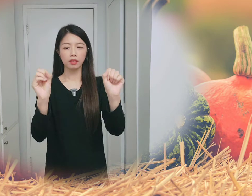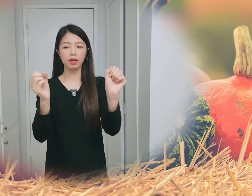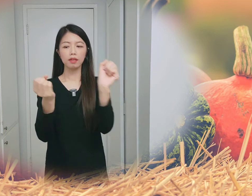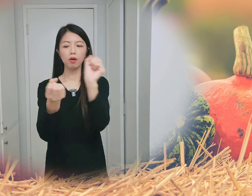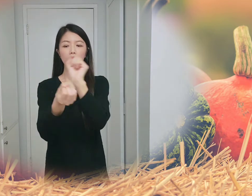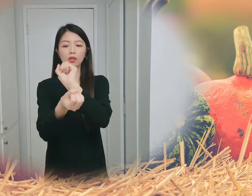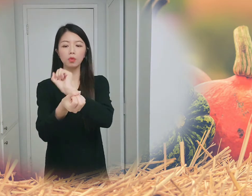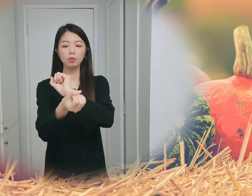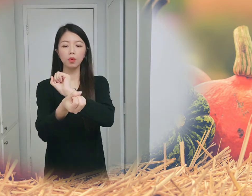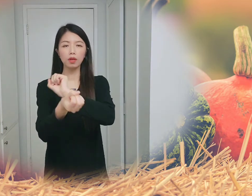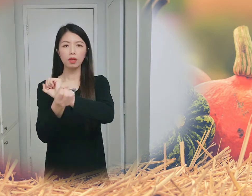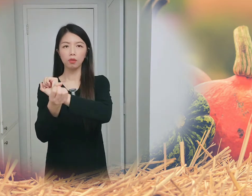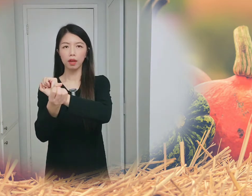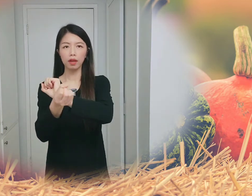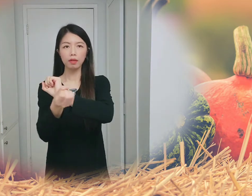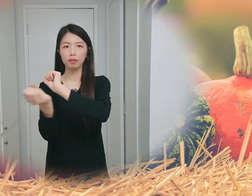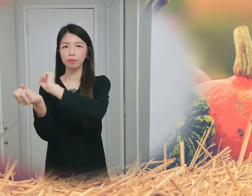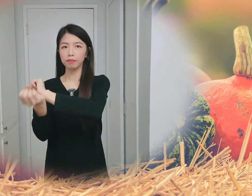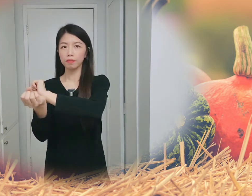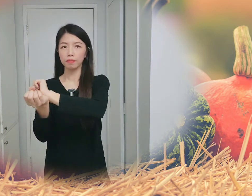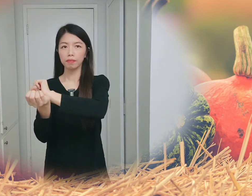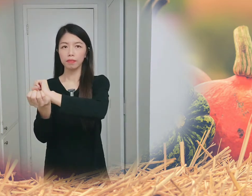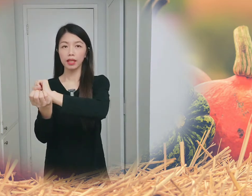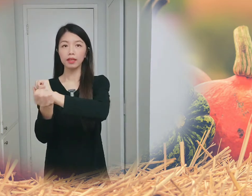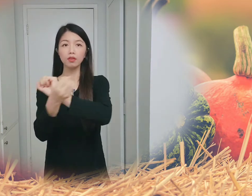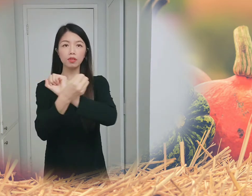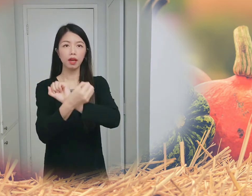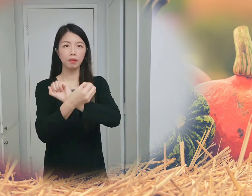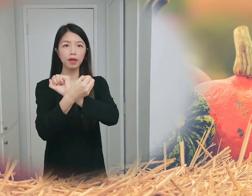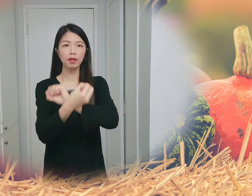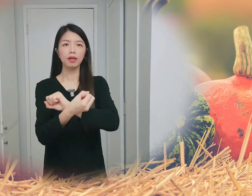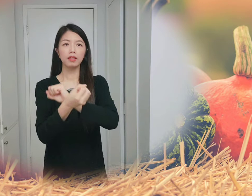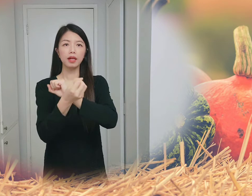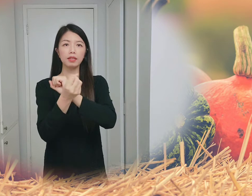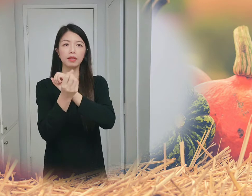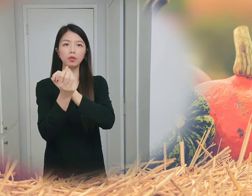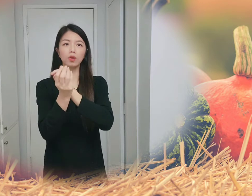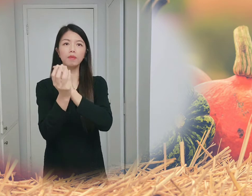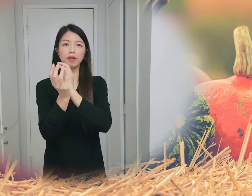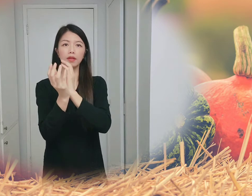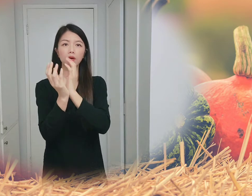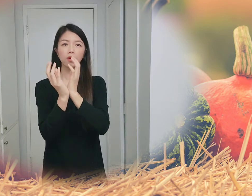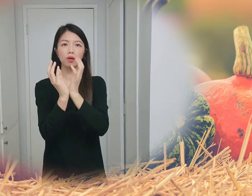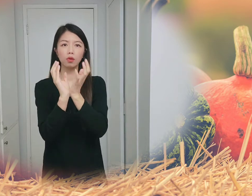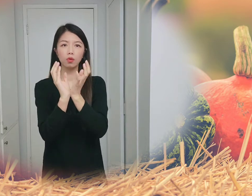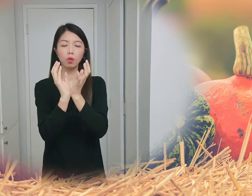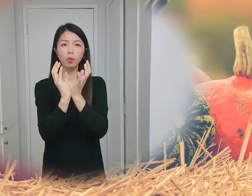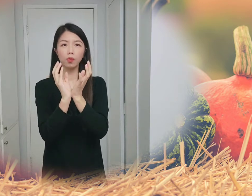쥔 이 상태에서 손목끼리 이렇게 닿게 해주신 다음에 살짝